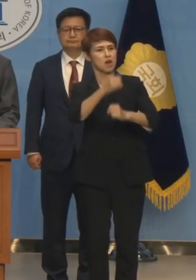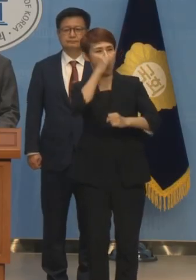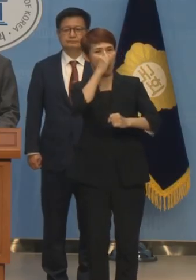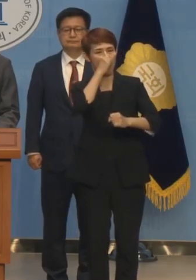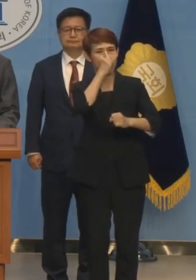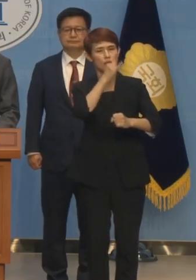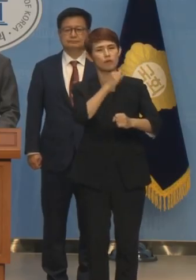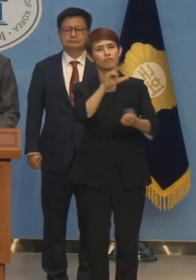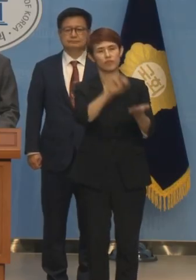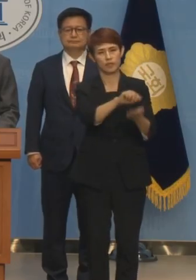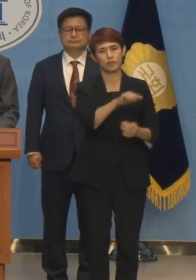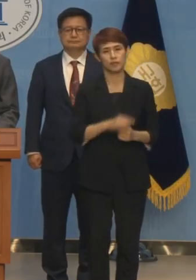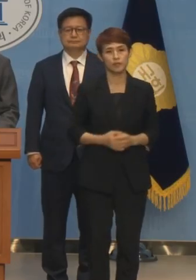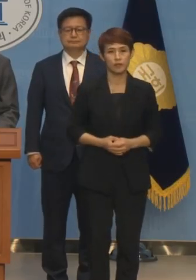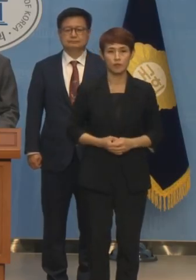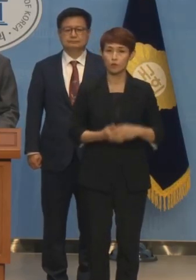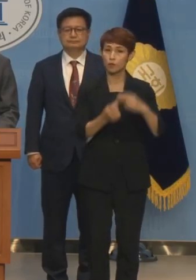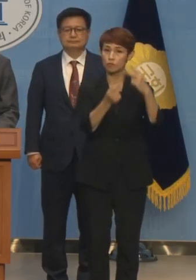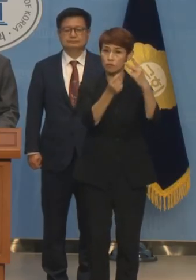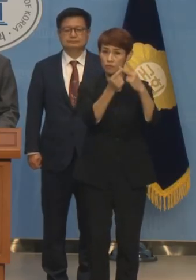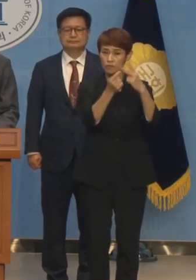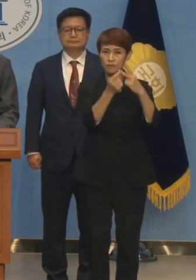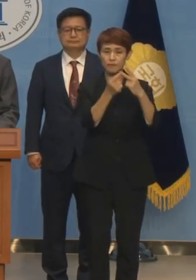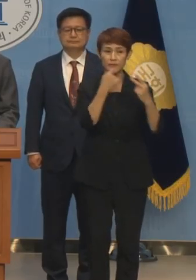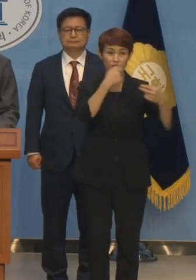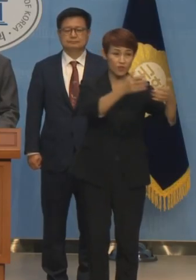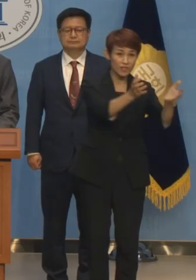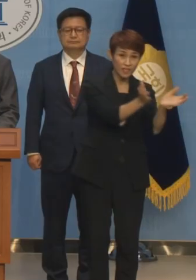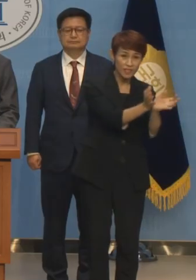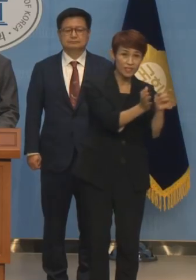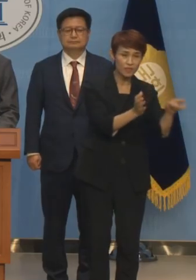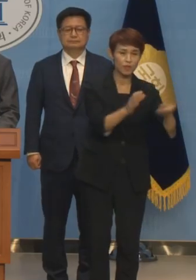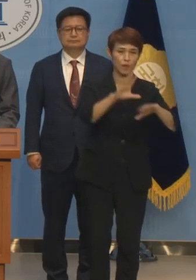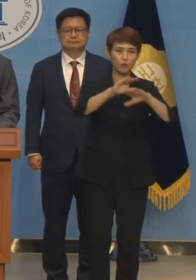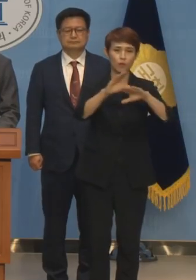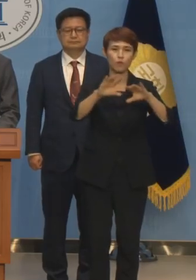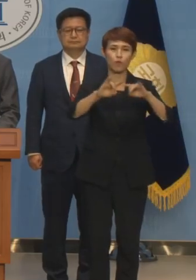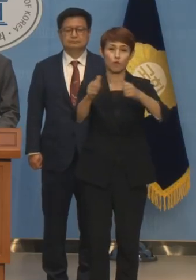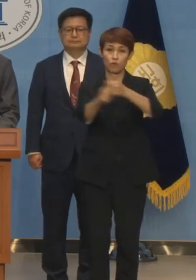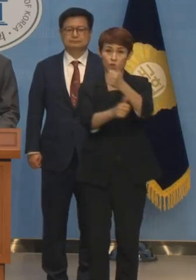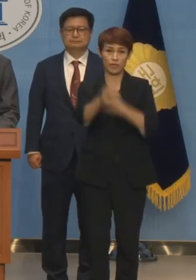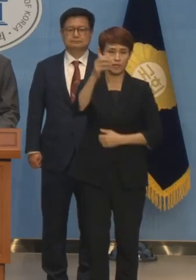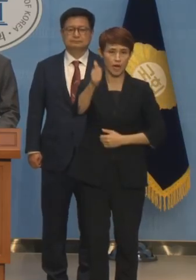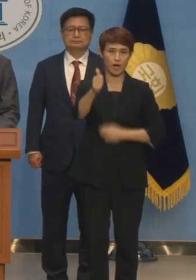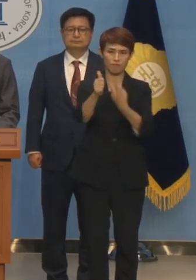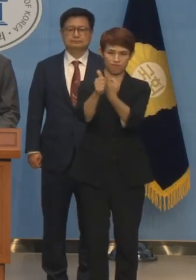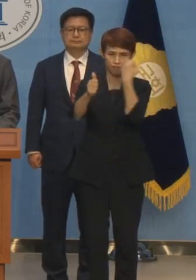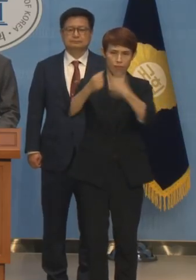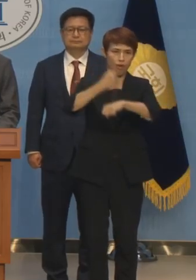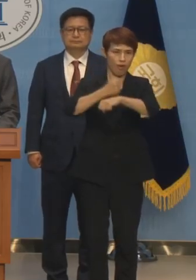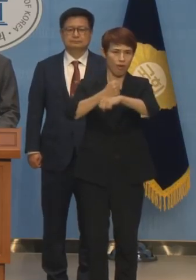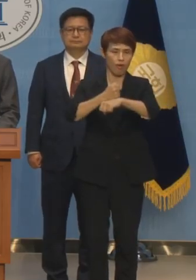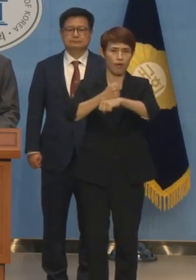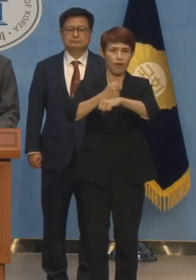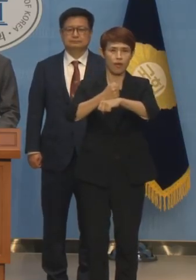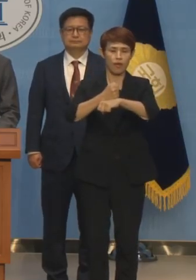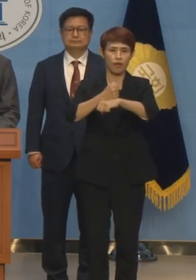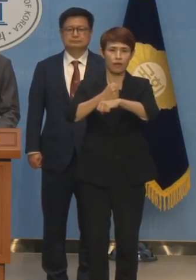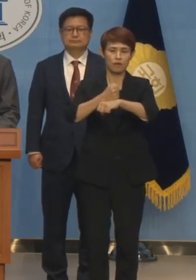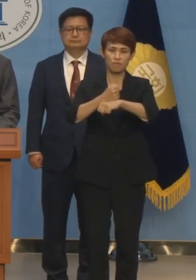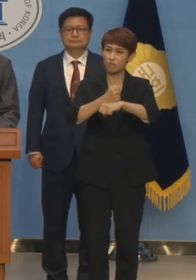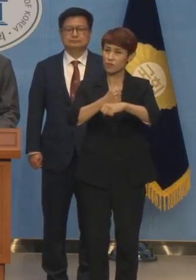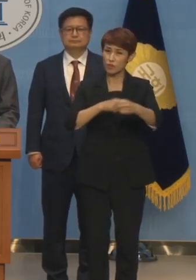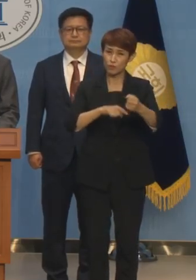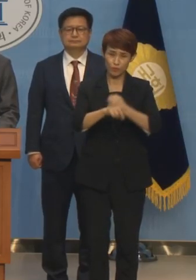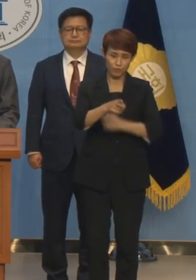있습니다. 둘째, 이제 민주당은 방통위원장 탄핵 소추를 추진할 근거와